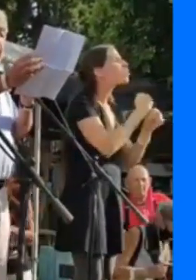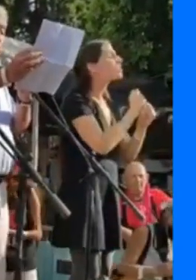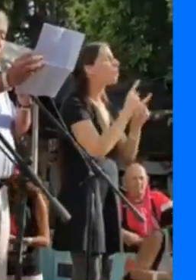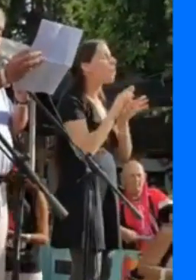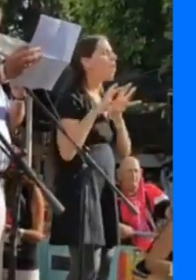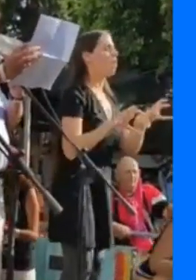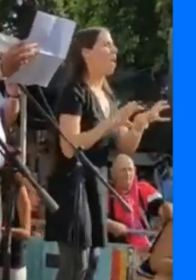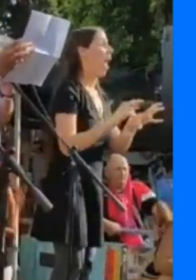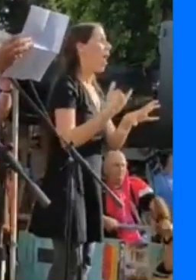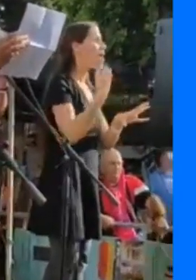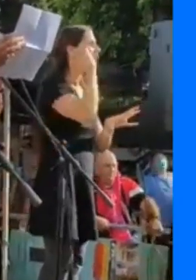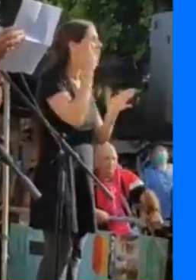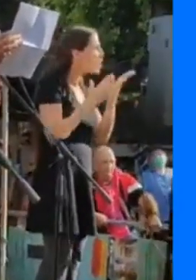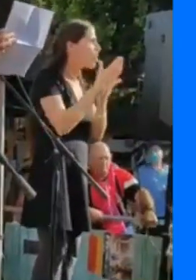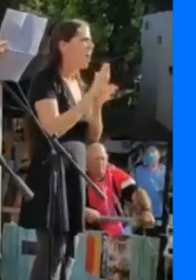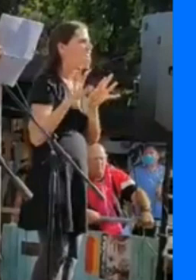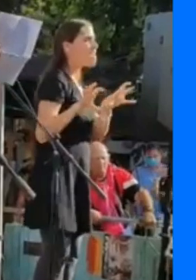על פקידות ישרת דרך.